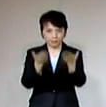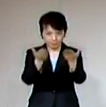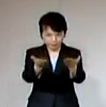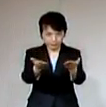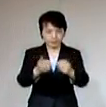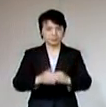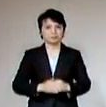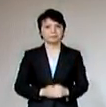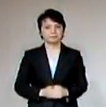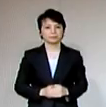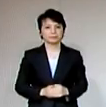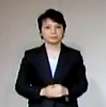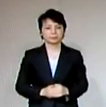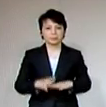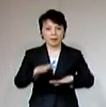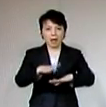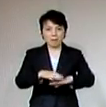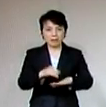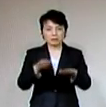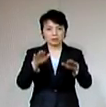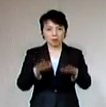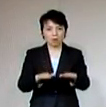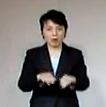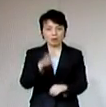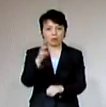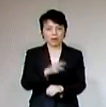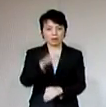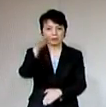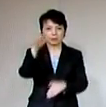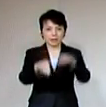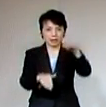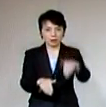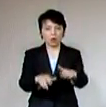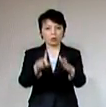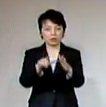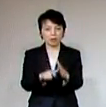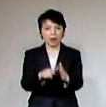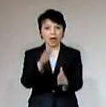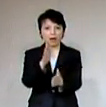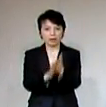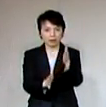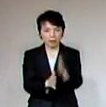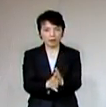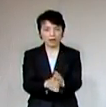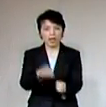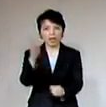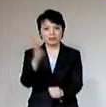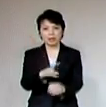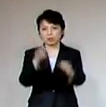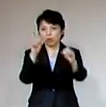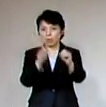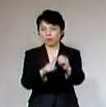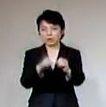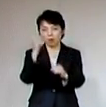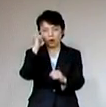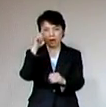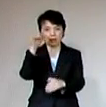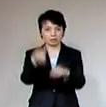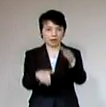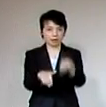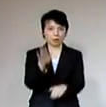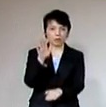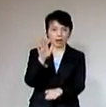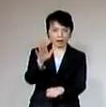。はじめに、今回の参議院選挙では改めて参議院の意義を考える選挙でもあります